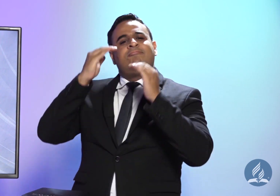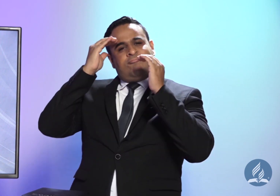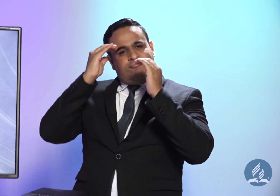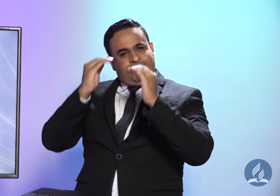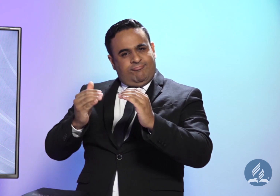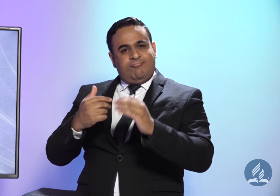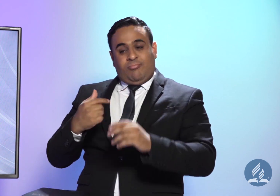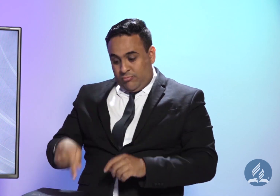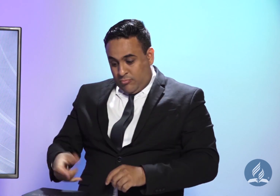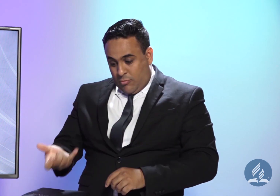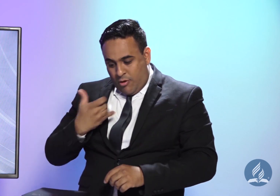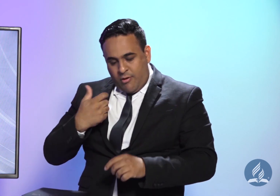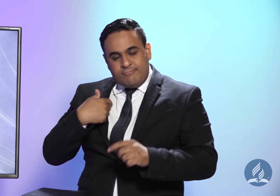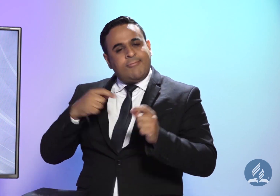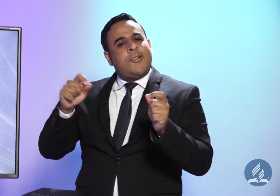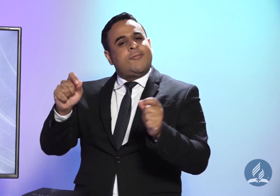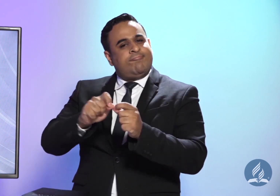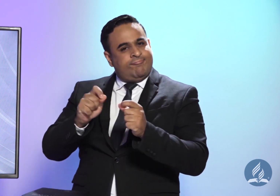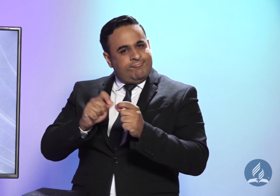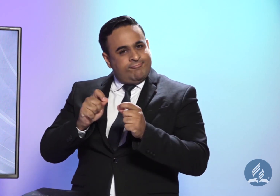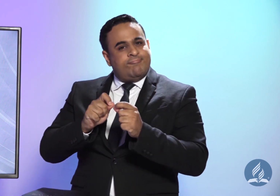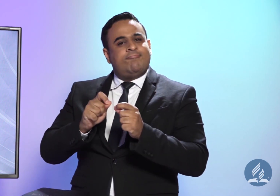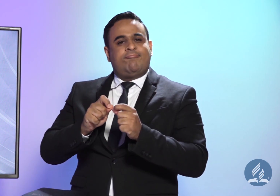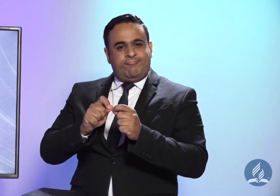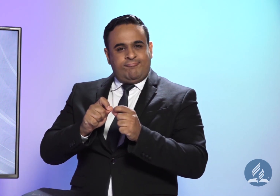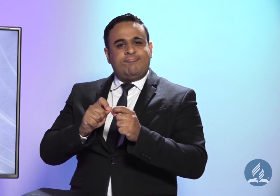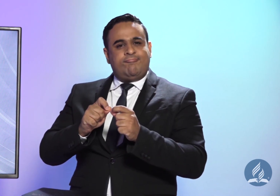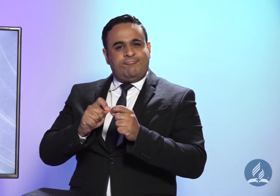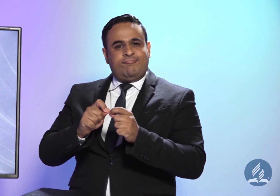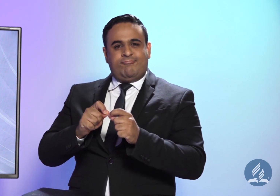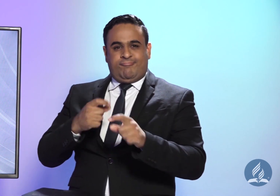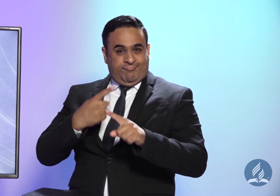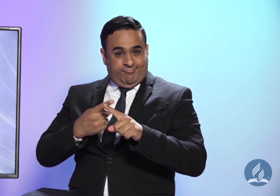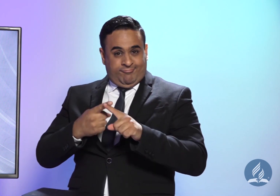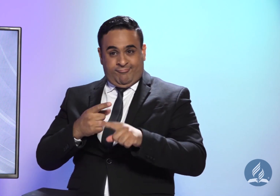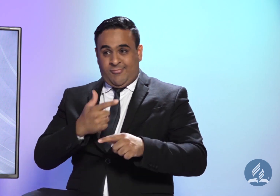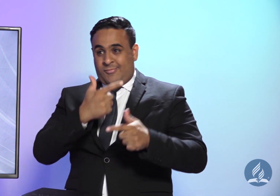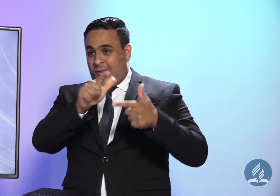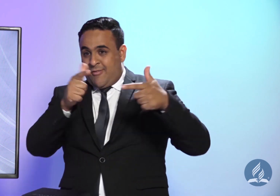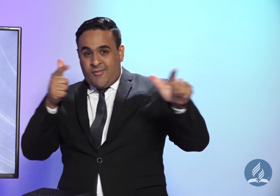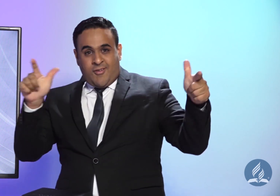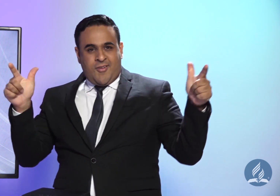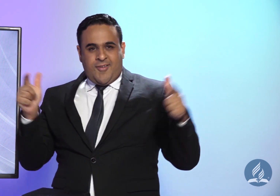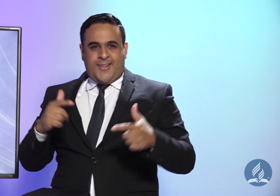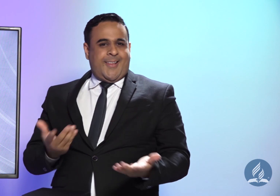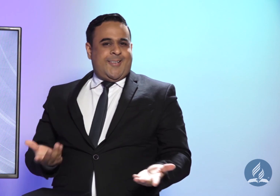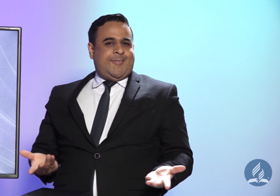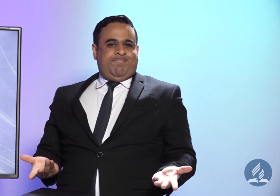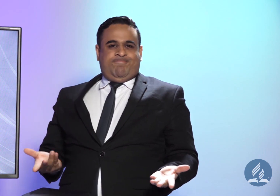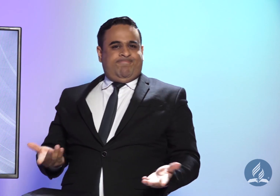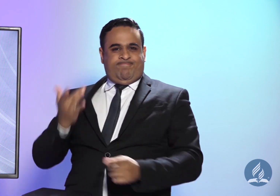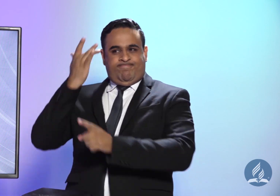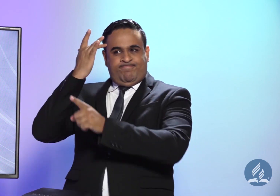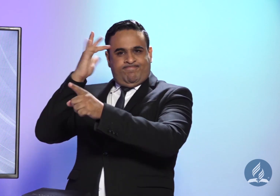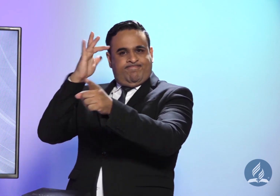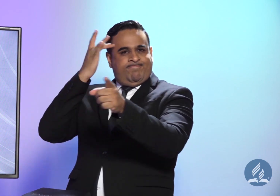Bíblia estivesse falando comigo quando eu preciso de uma resposta. E aí eu vou atrás e procuro fazer o que a Bíblia